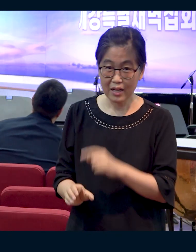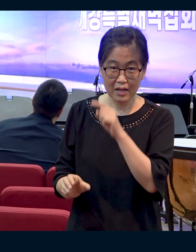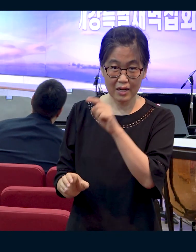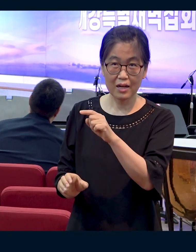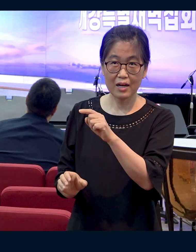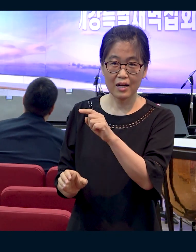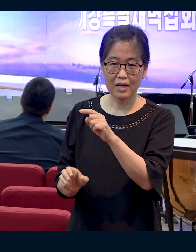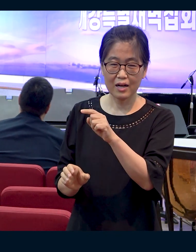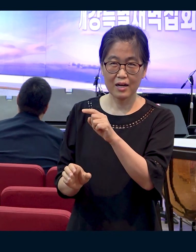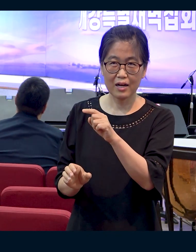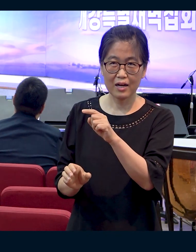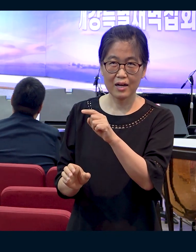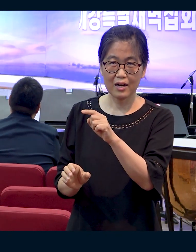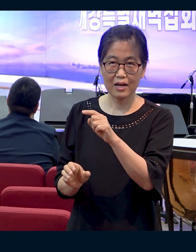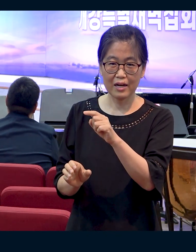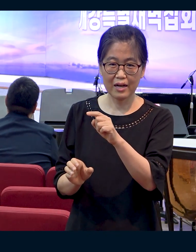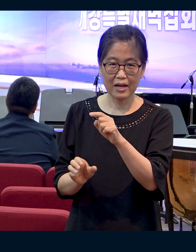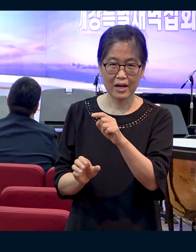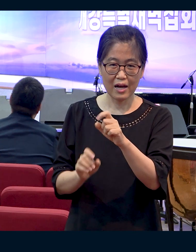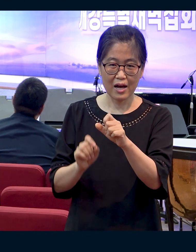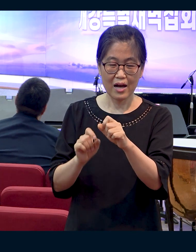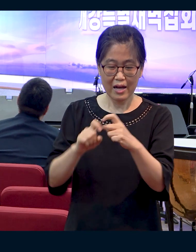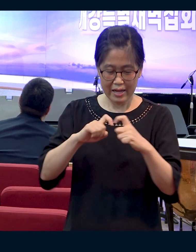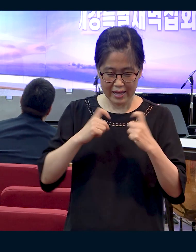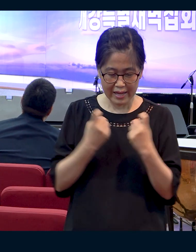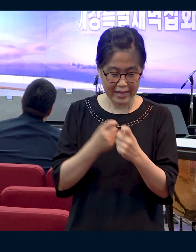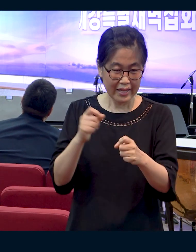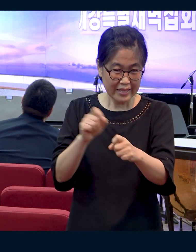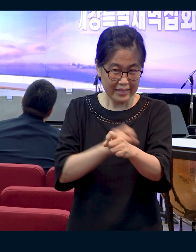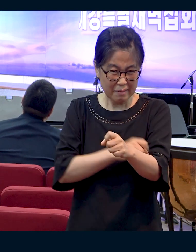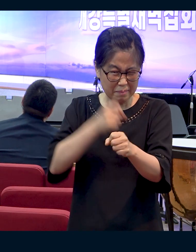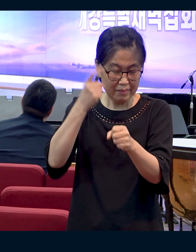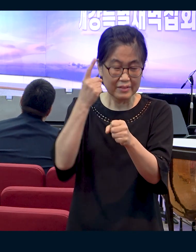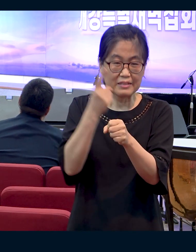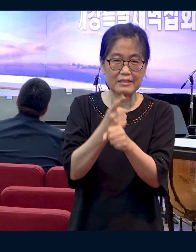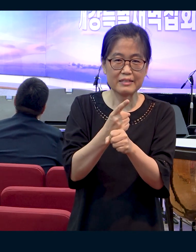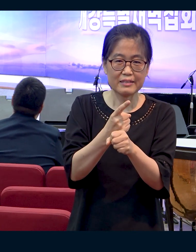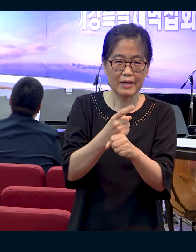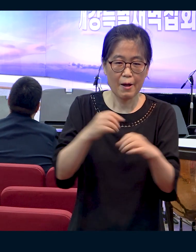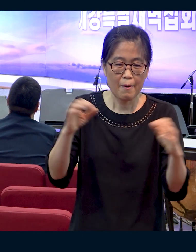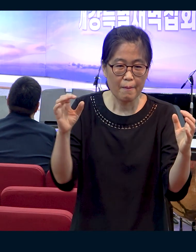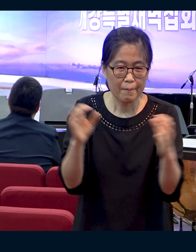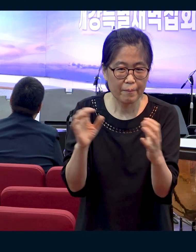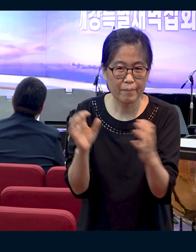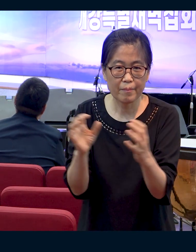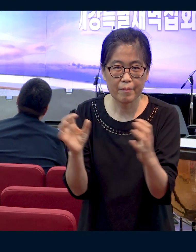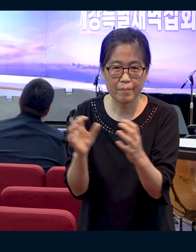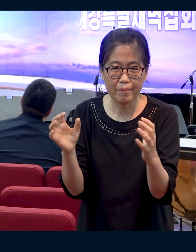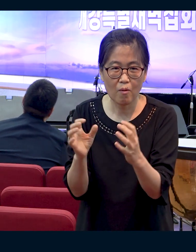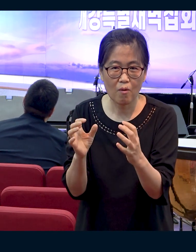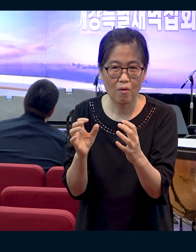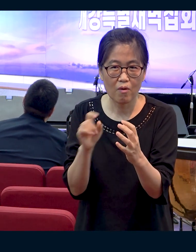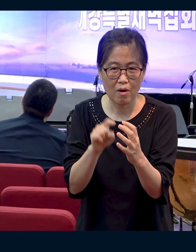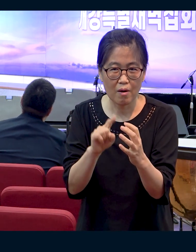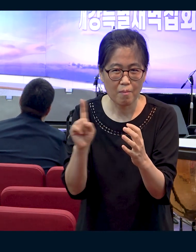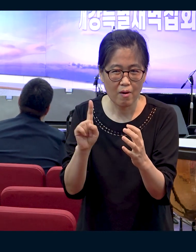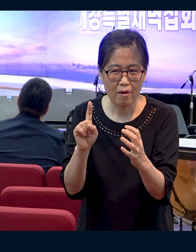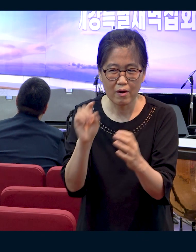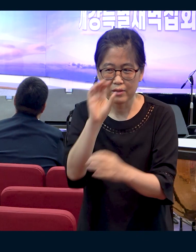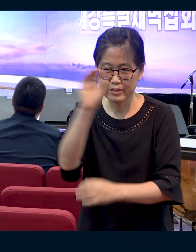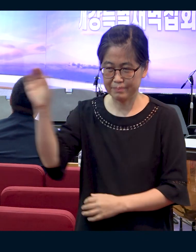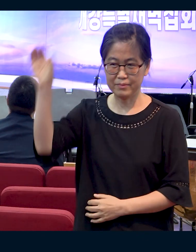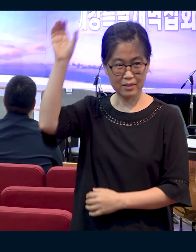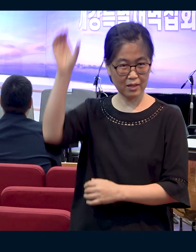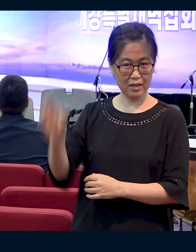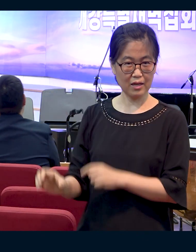십자가가 바로 그런 개성들을 조화롭게 하는 신비로운 능력이라는 거예요. 이걸 바울 사도